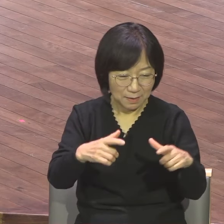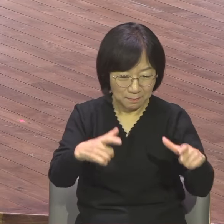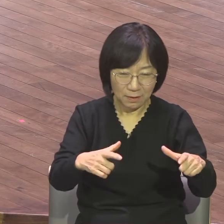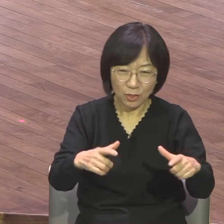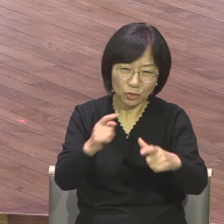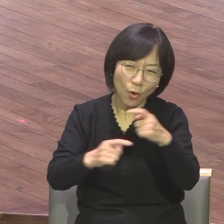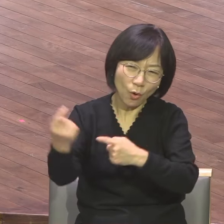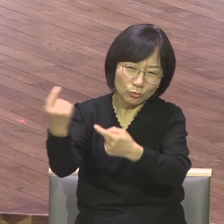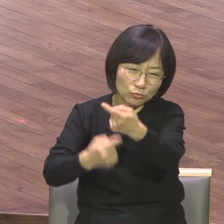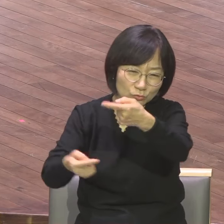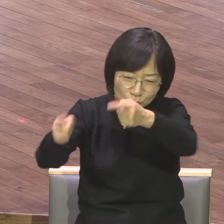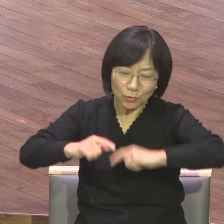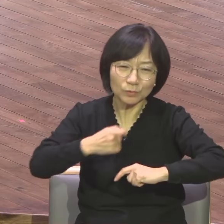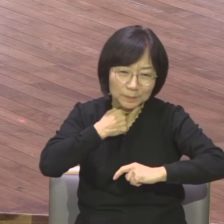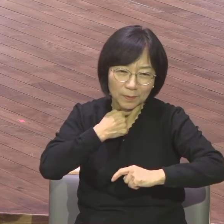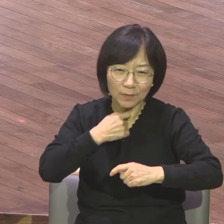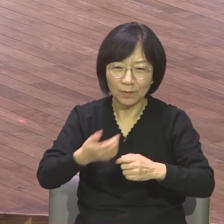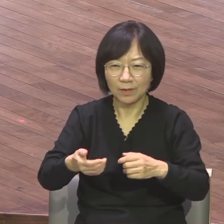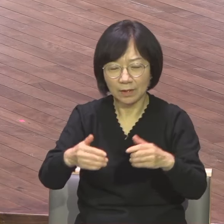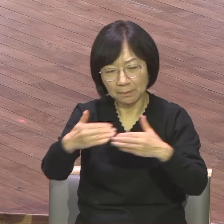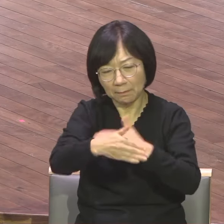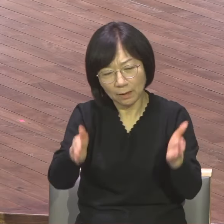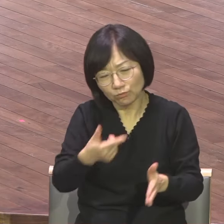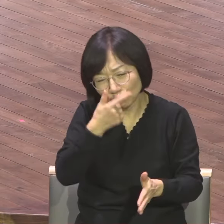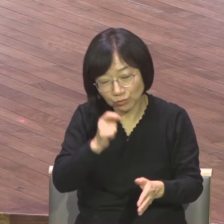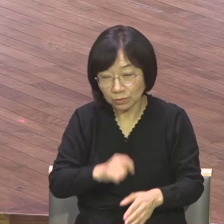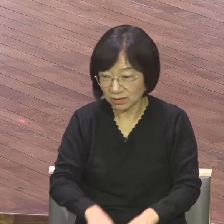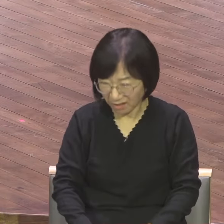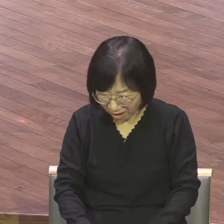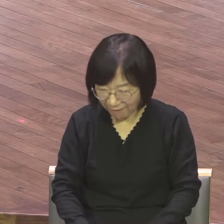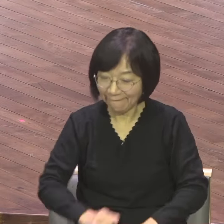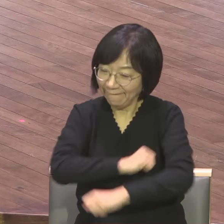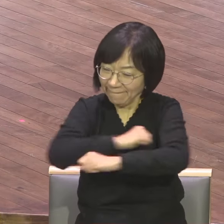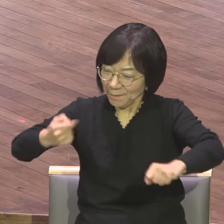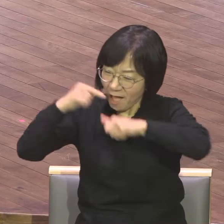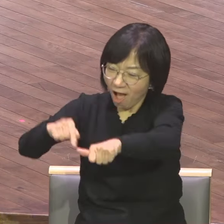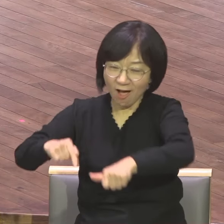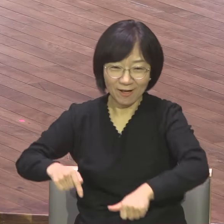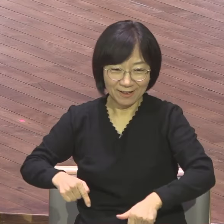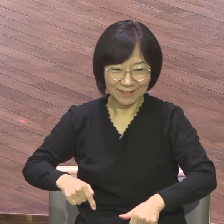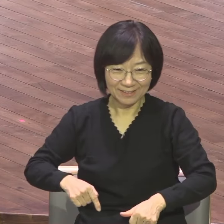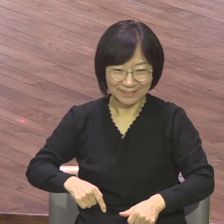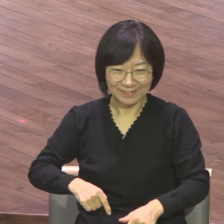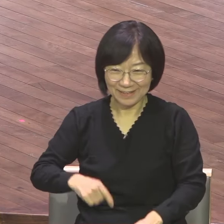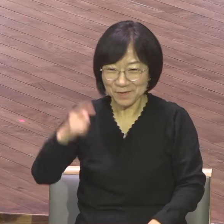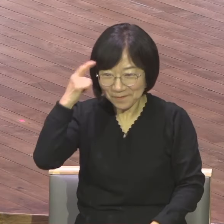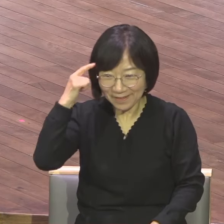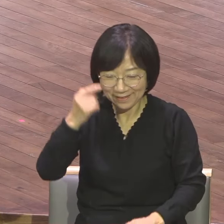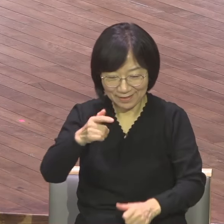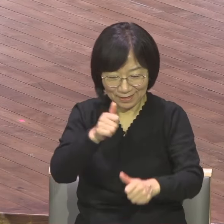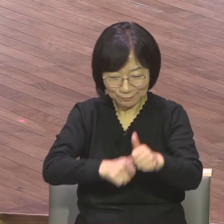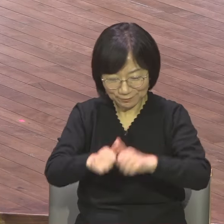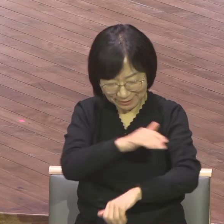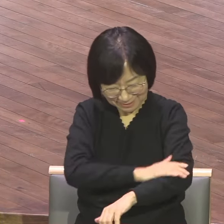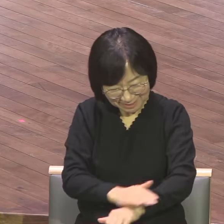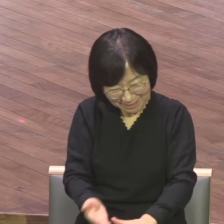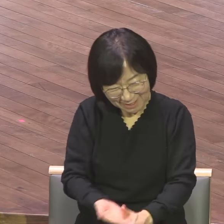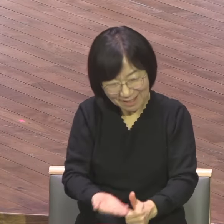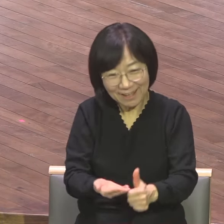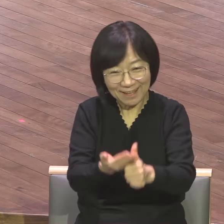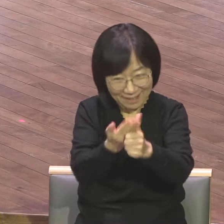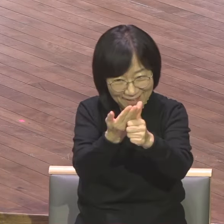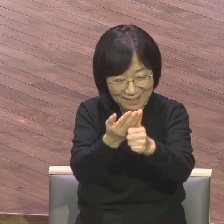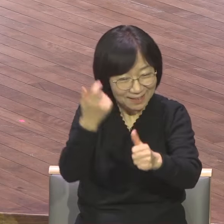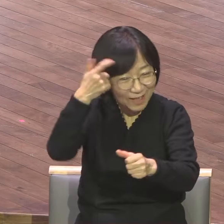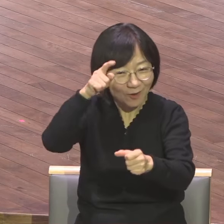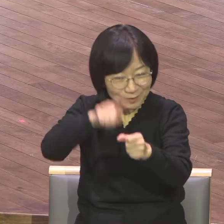YSS도 넓히는데 좁대요 지금. 야 우리 지금 후대들이 잘 키워가지고 시대적인 영적 섬이 기능 섬이 문화